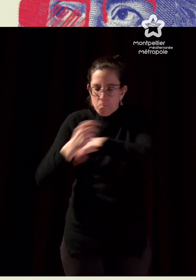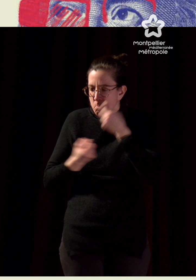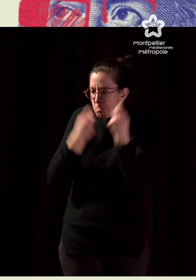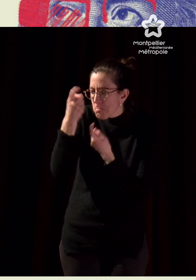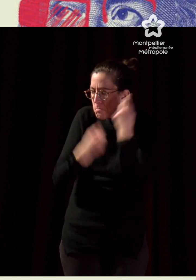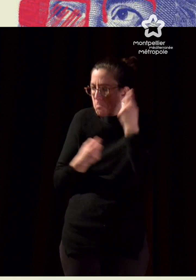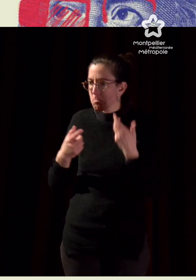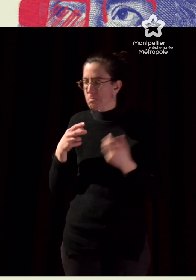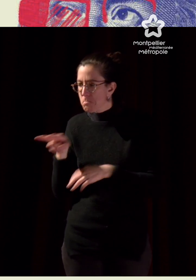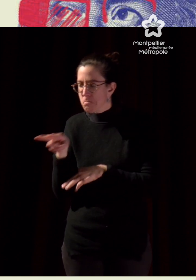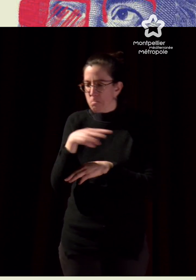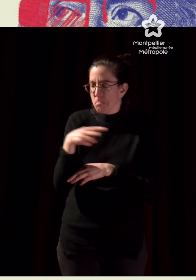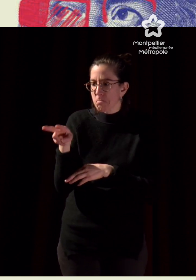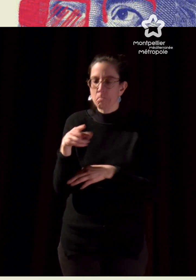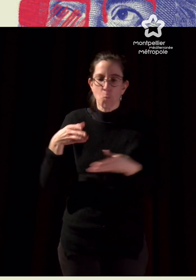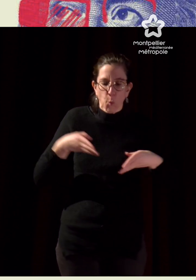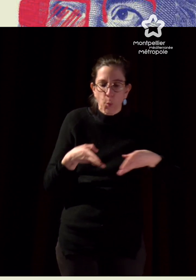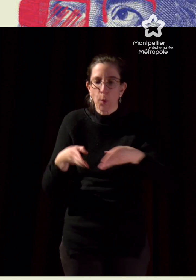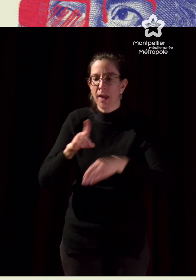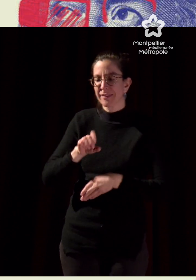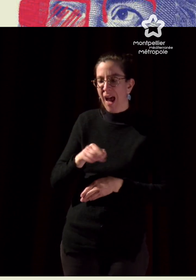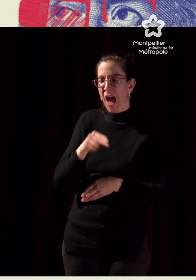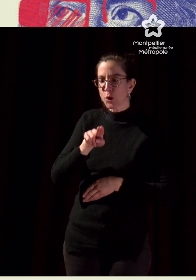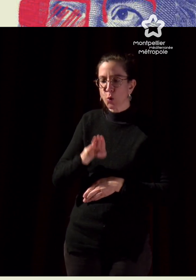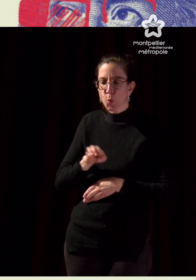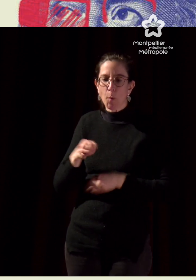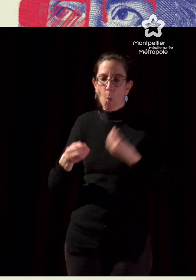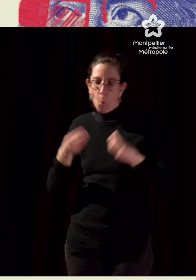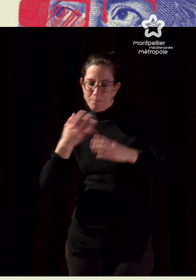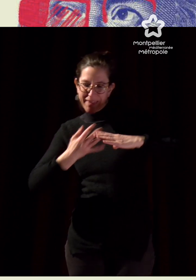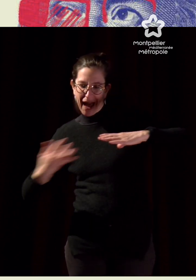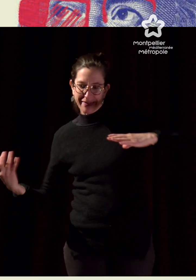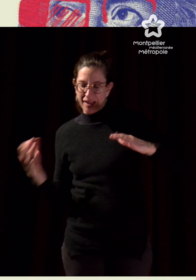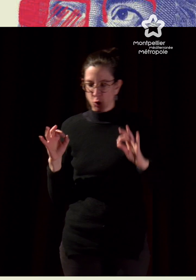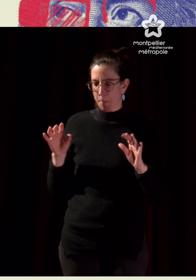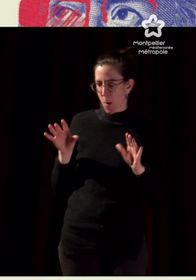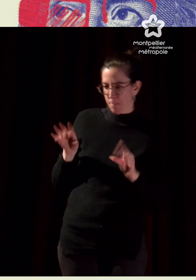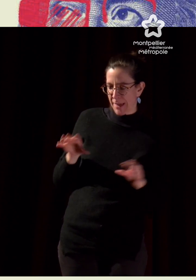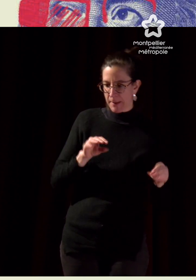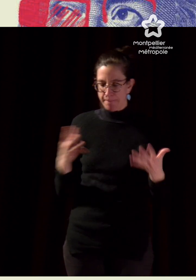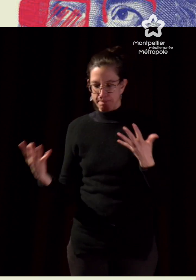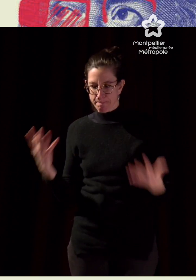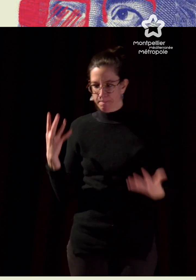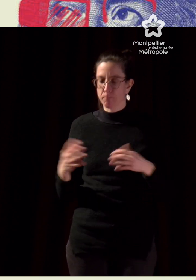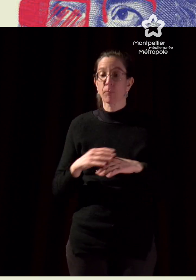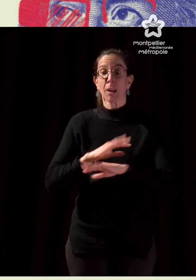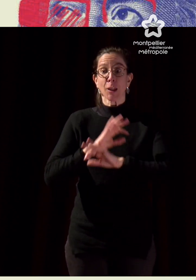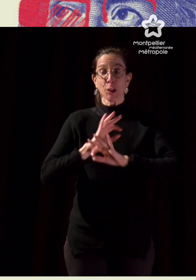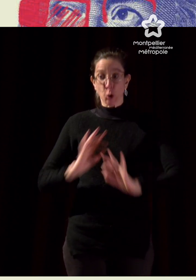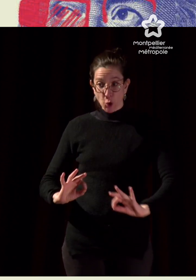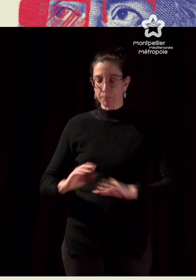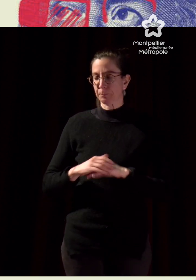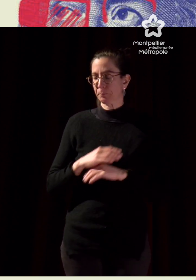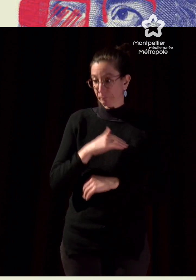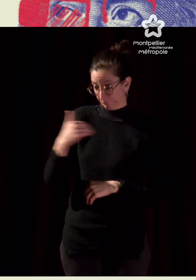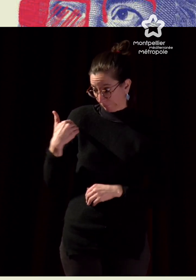danubienne, mais sur la voie méditerranéenne. Et en fait, l'ADN ancien a permis de régler cette question-là parce que